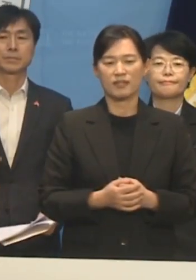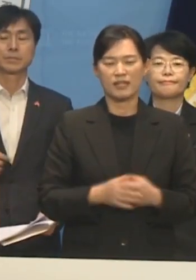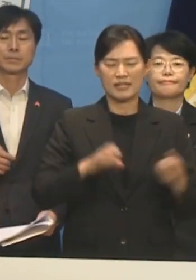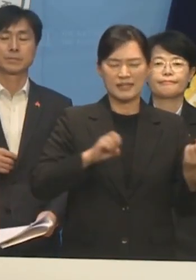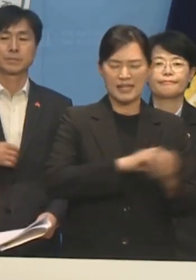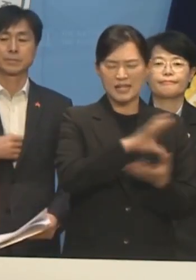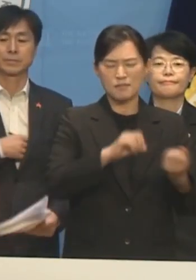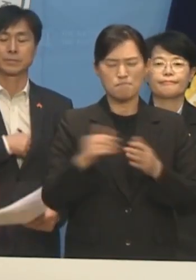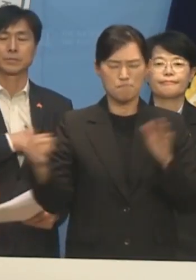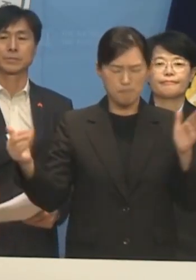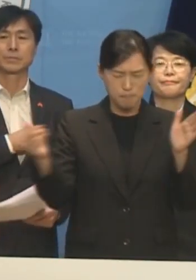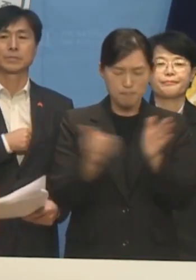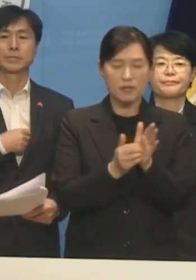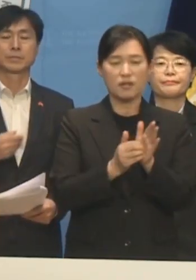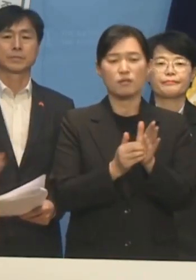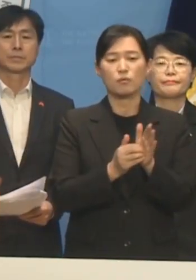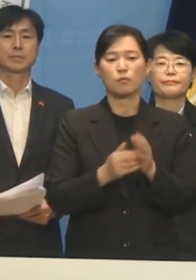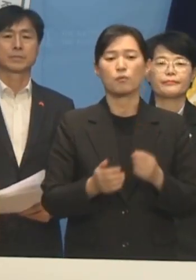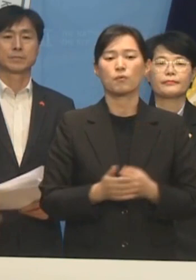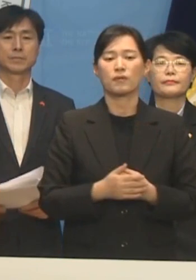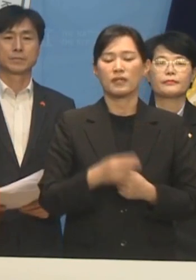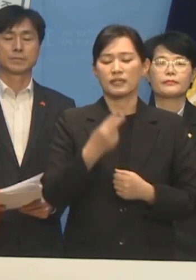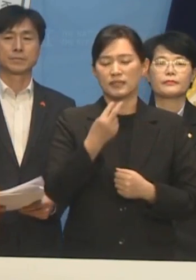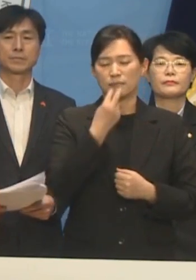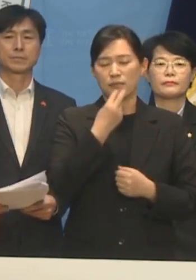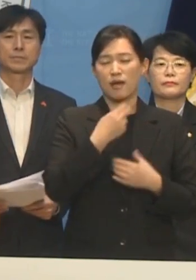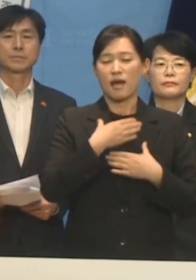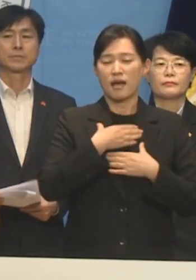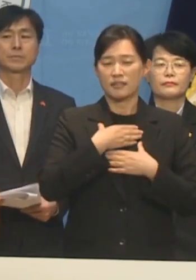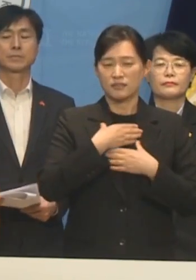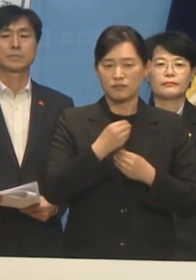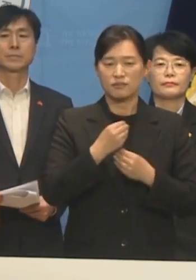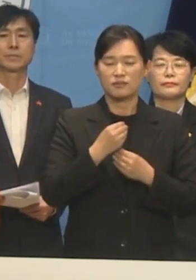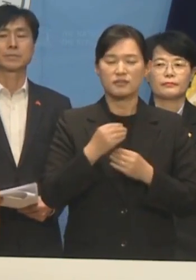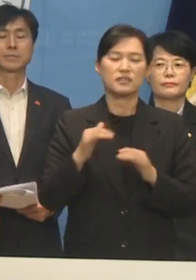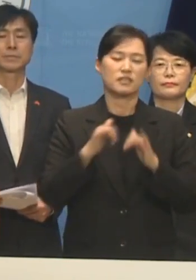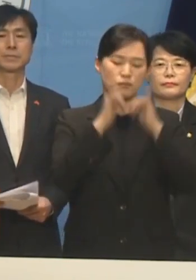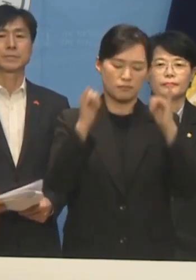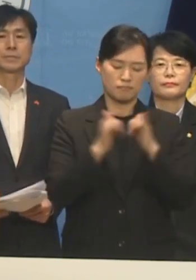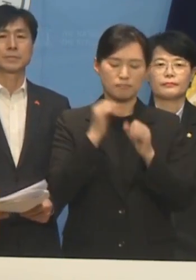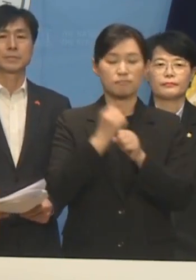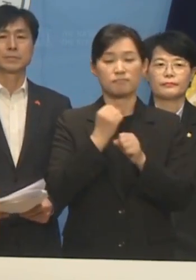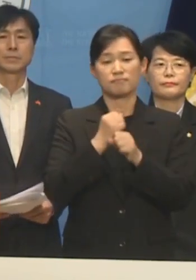내란을 종식시키고 생명안전사회를 만들어야